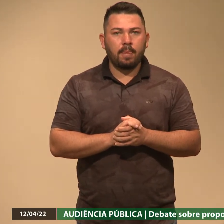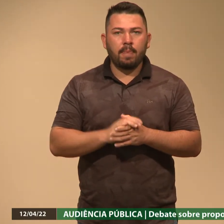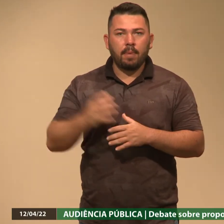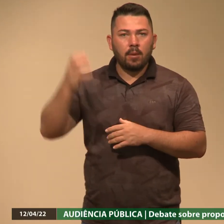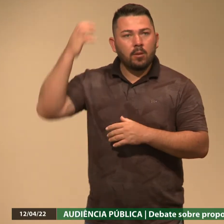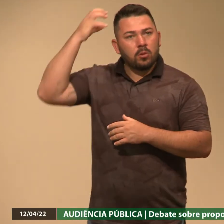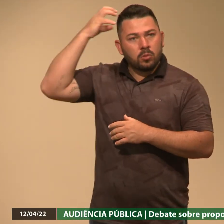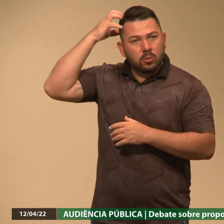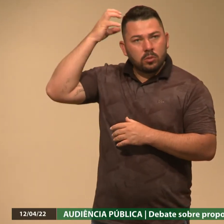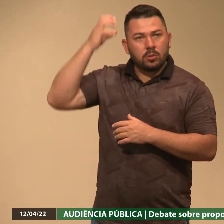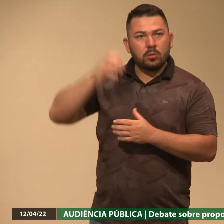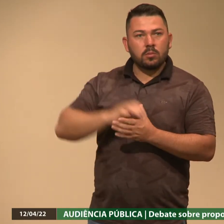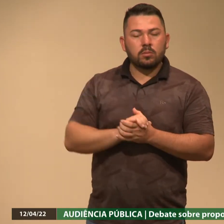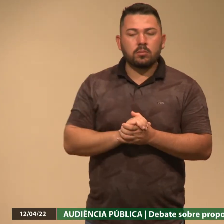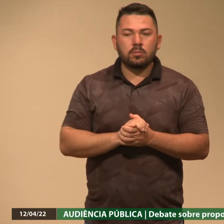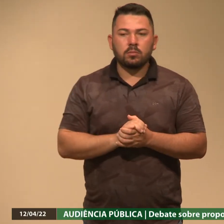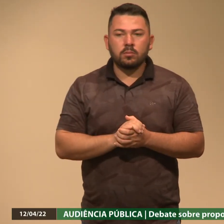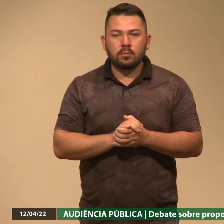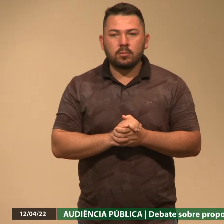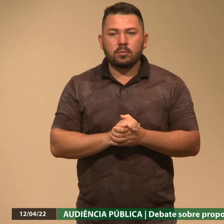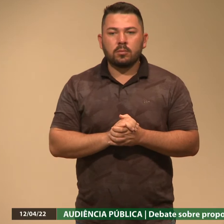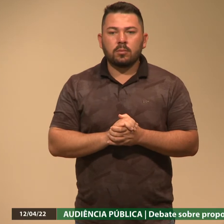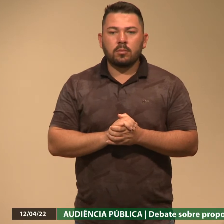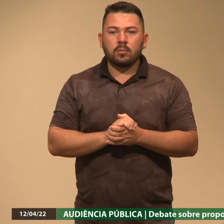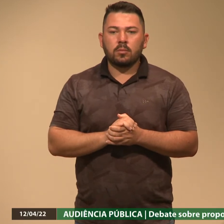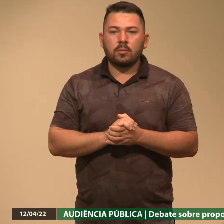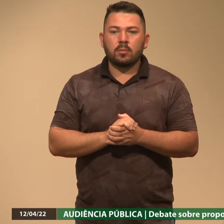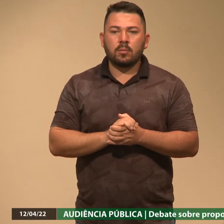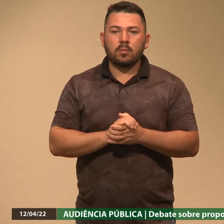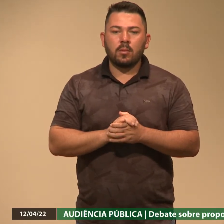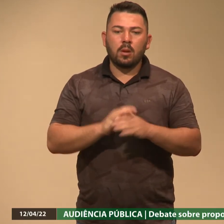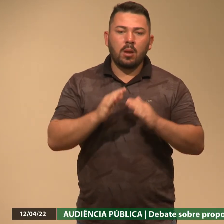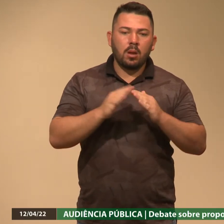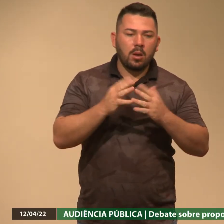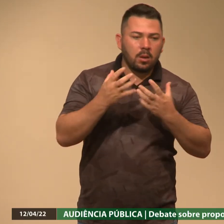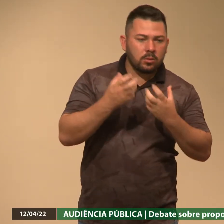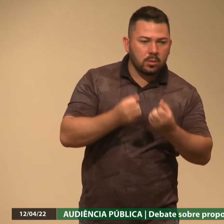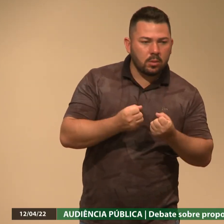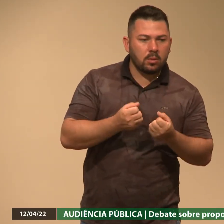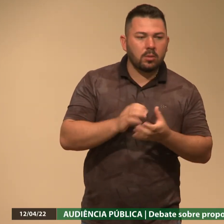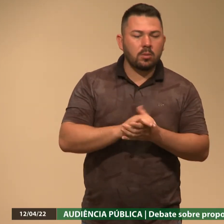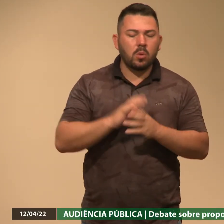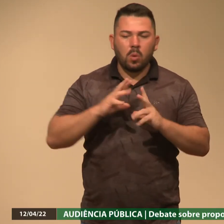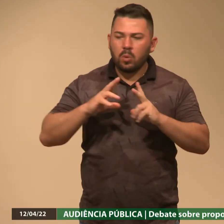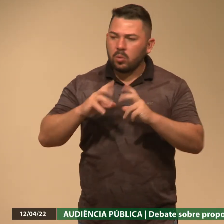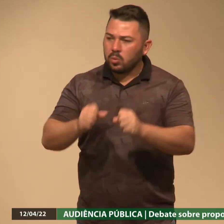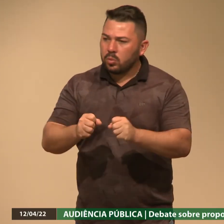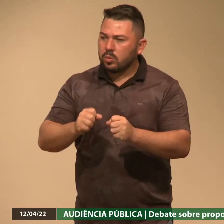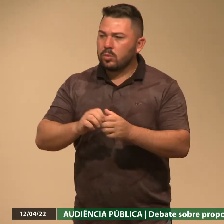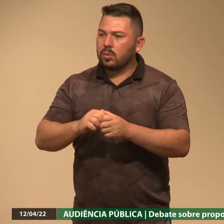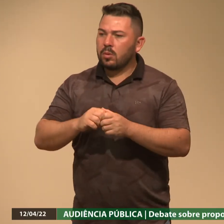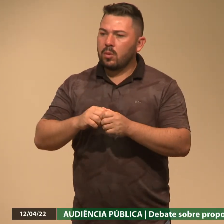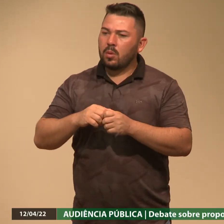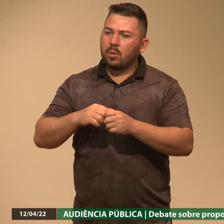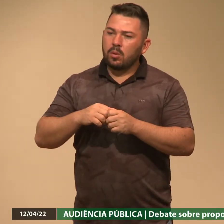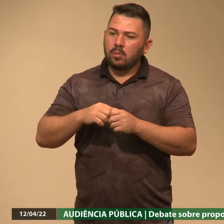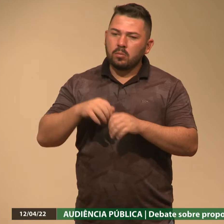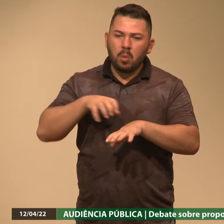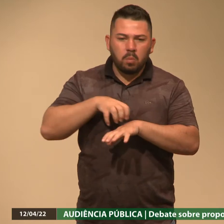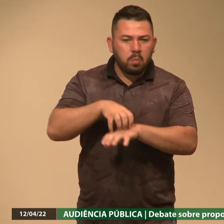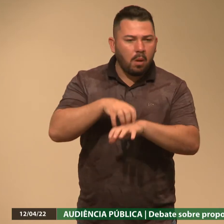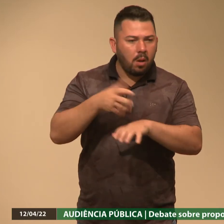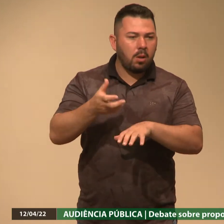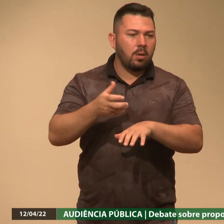majestades do Tiro são são são recolhidas em casa com toda a pompa e circunstância com desfiles com